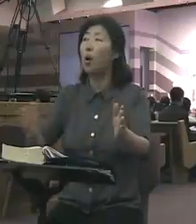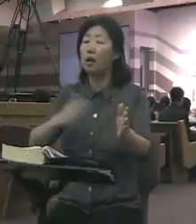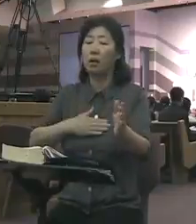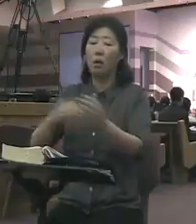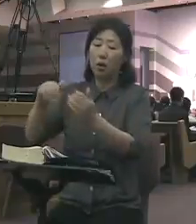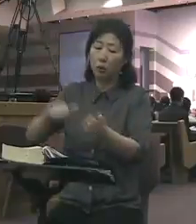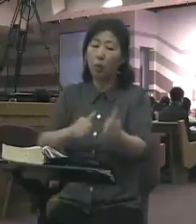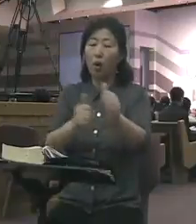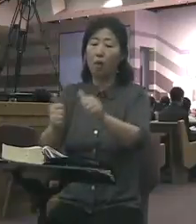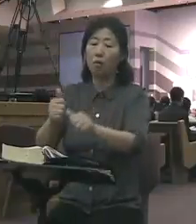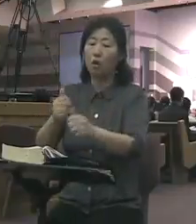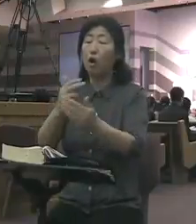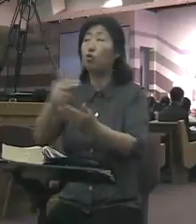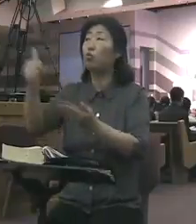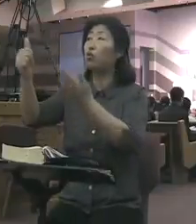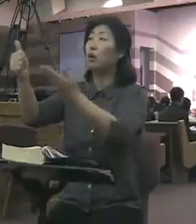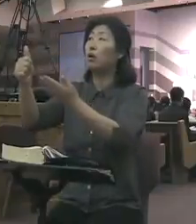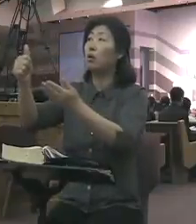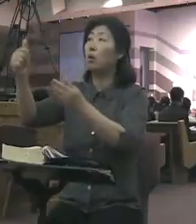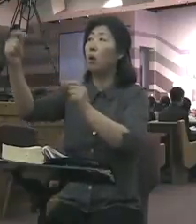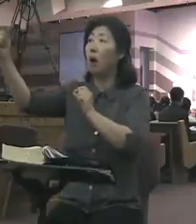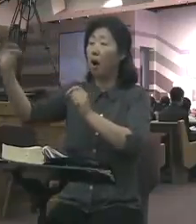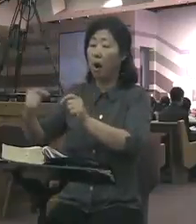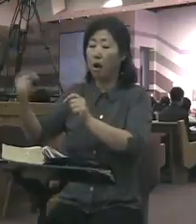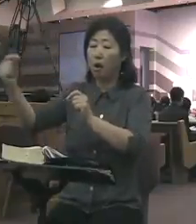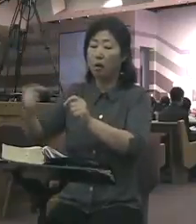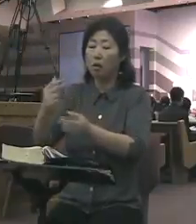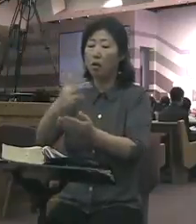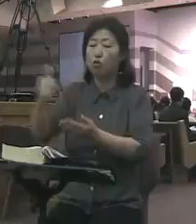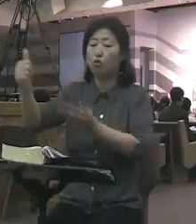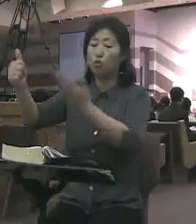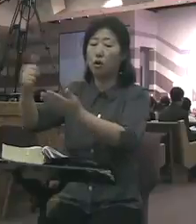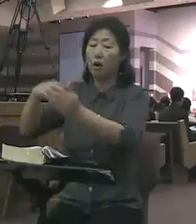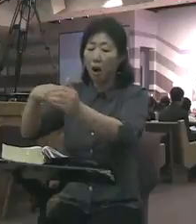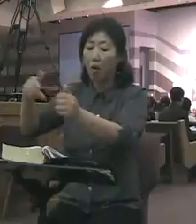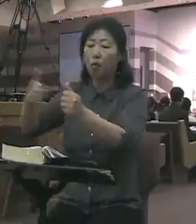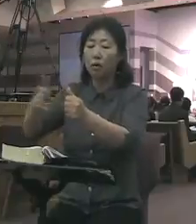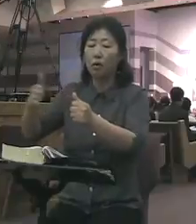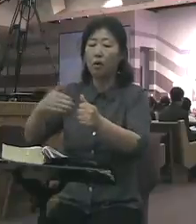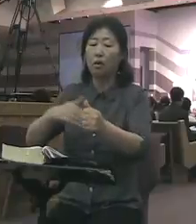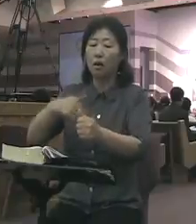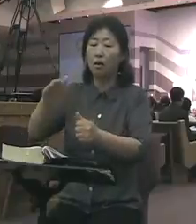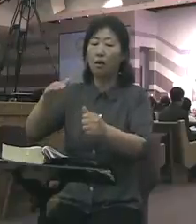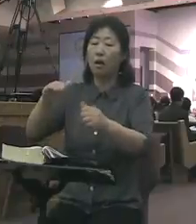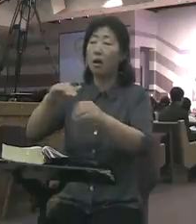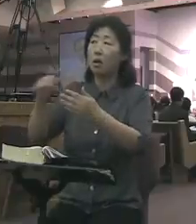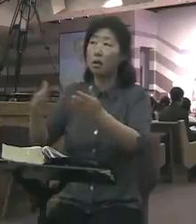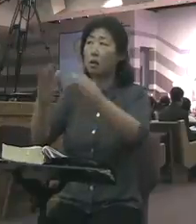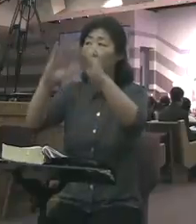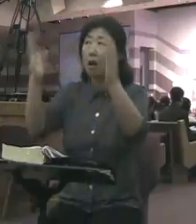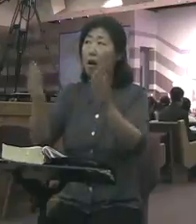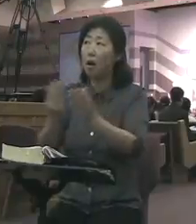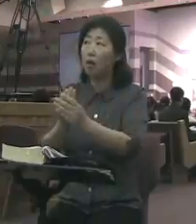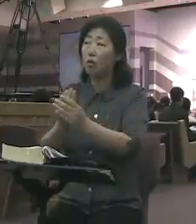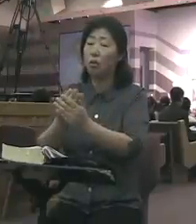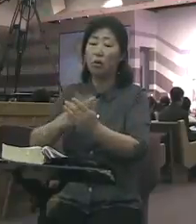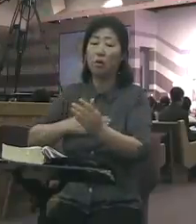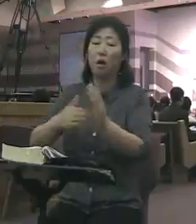가까이, 주께로 가오니 나의 갈 길 다가도록 나와 동행하소서. 여기 이 찬송을 누가